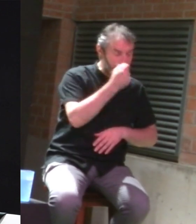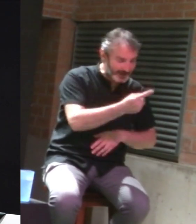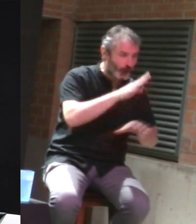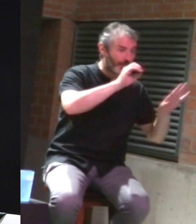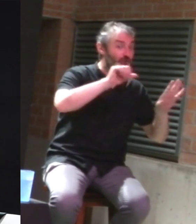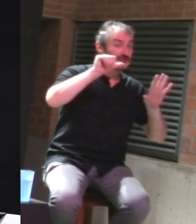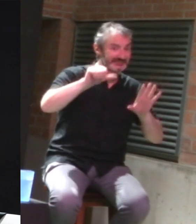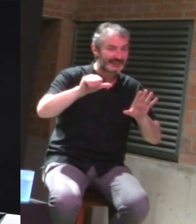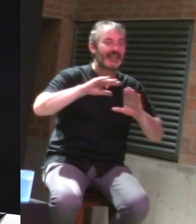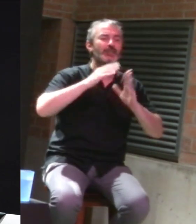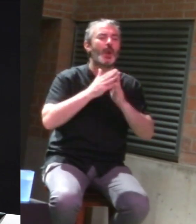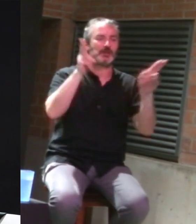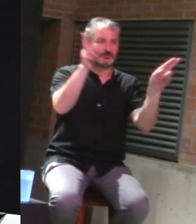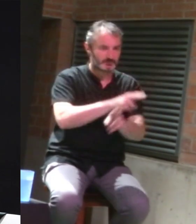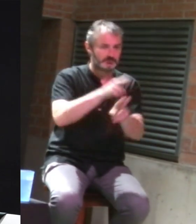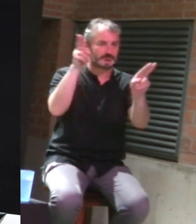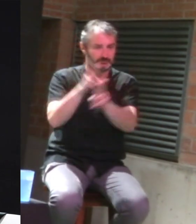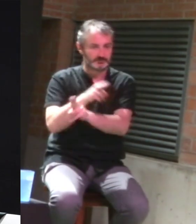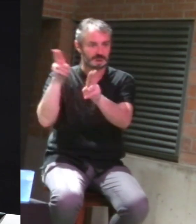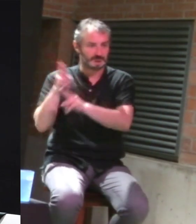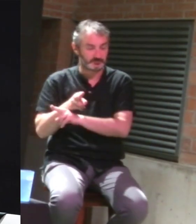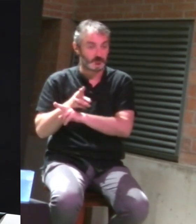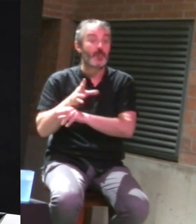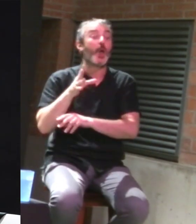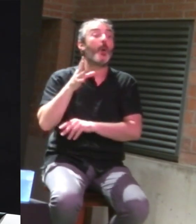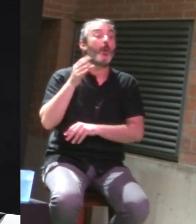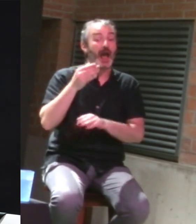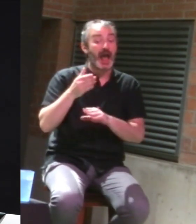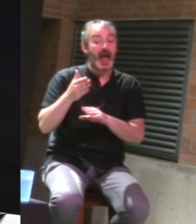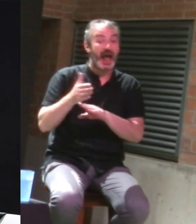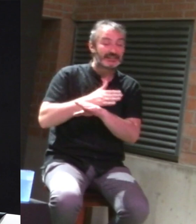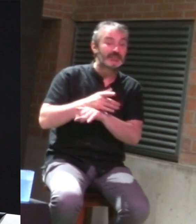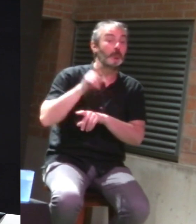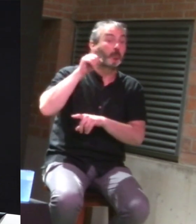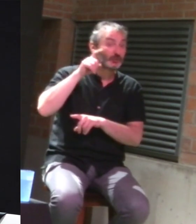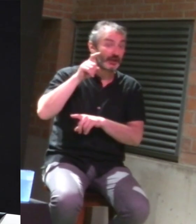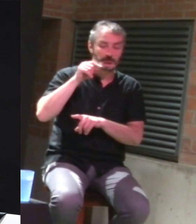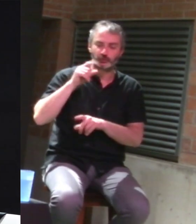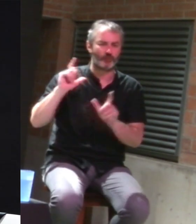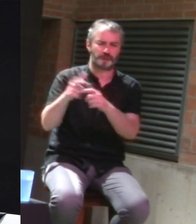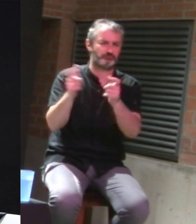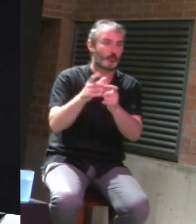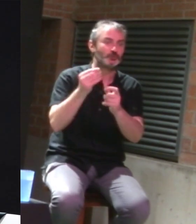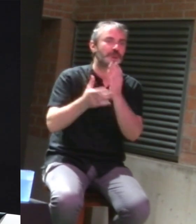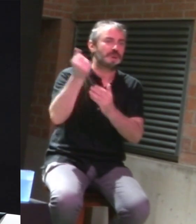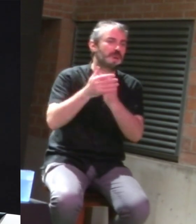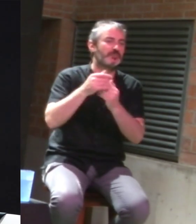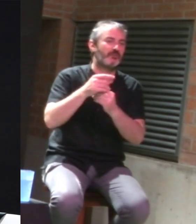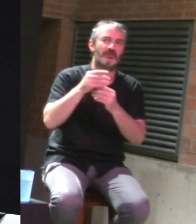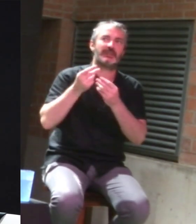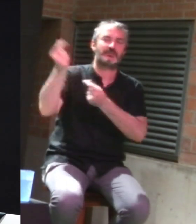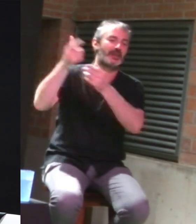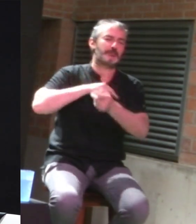però es detén a quantitat i quantitat de mestres que ja els havien detingut el 96, havien marxat a l'exili, ara els tornaran a detenir.